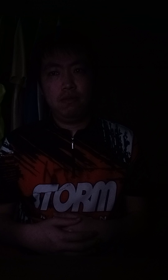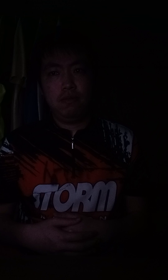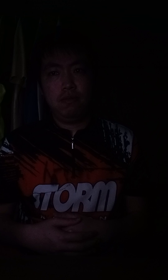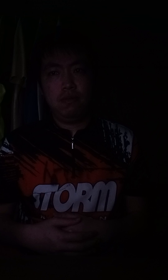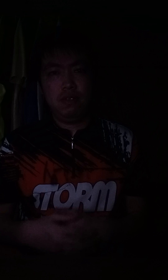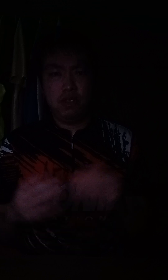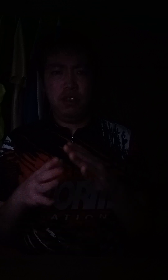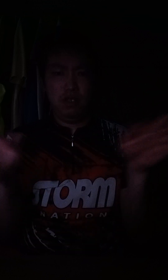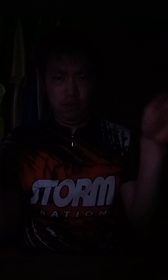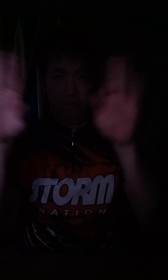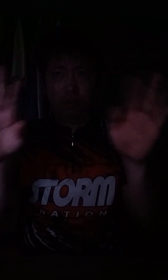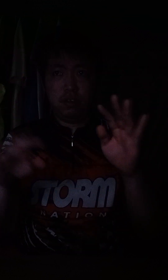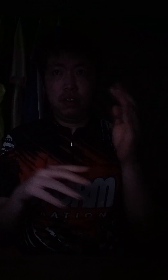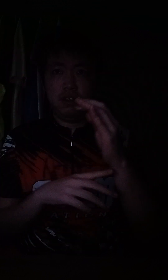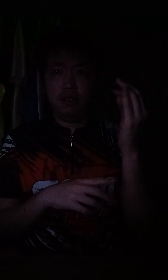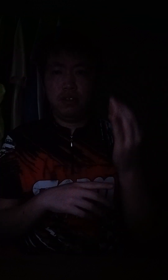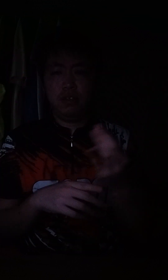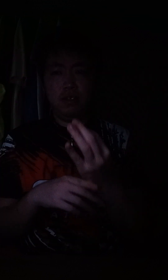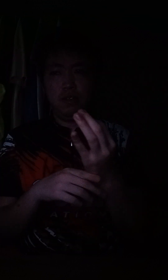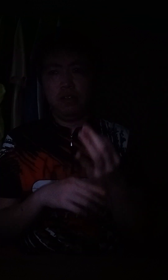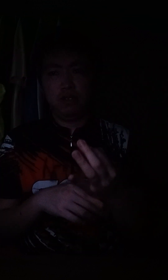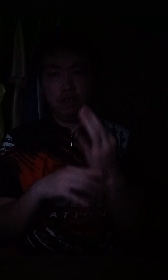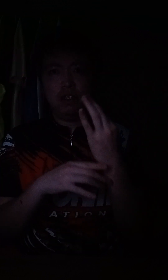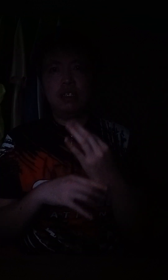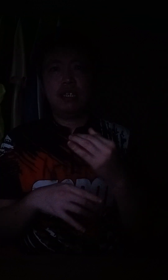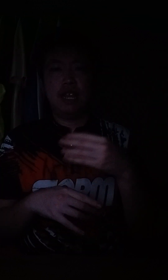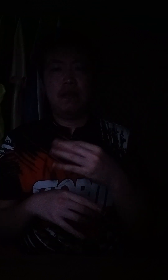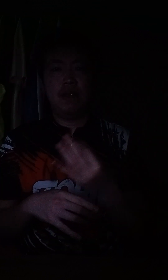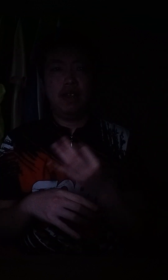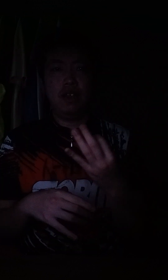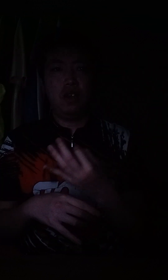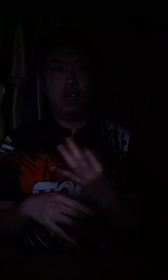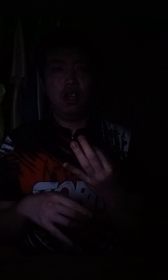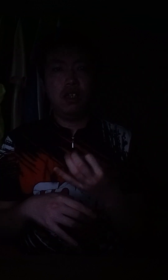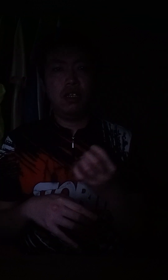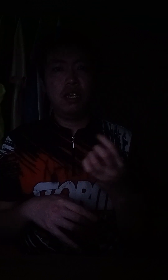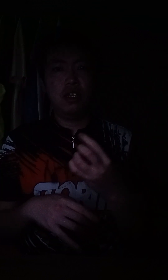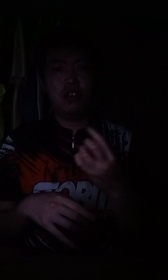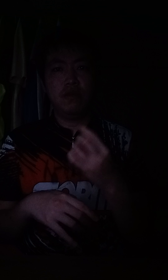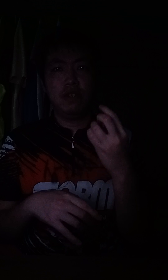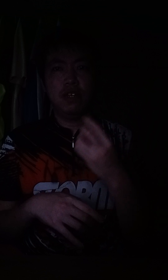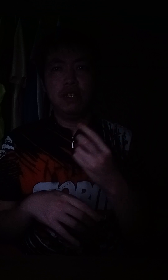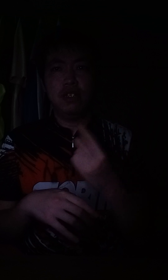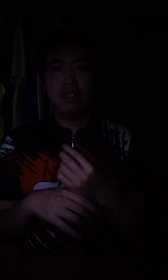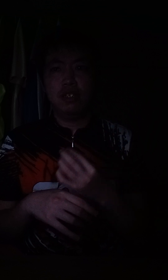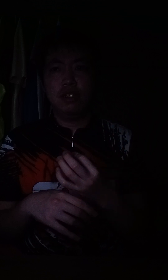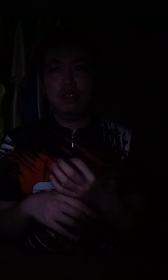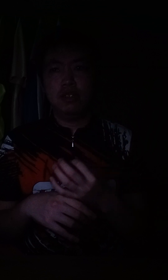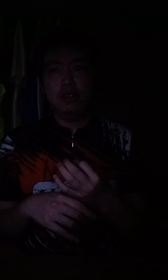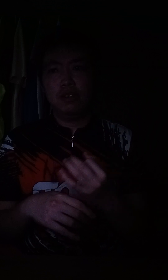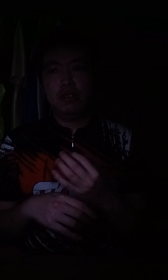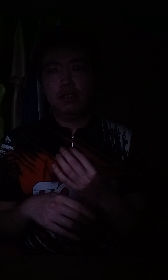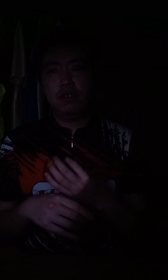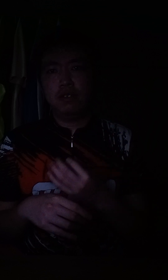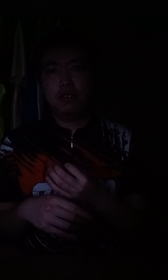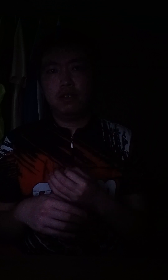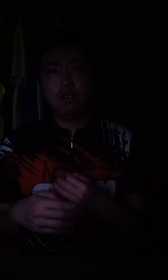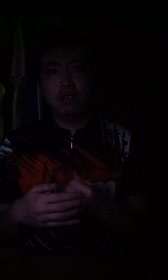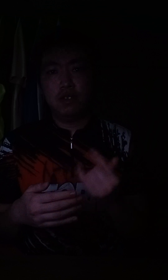늦은 밤 자기 전 마지막 도뇨를 끝낸 아빠와 현아도 잘 준비를 하는데요. 연수 주무시는